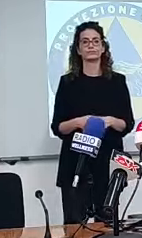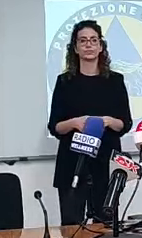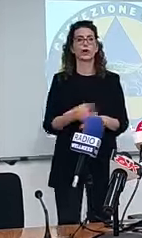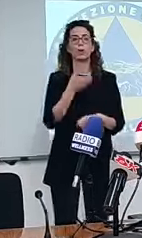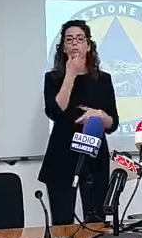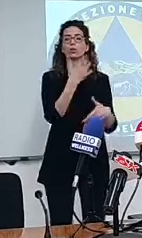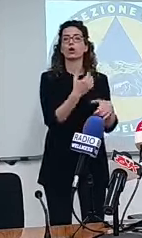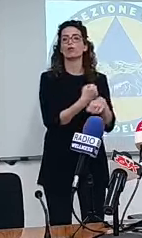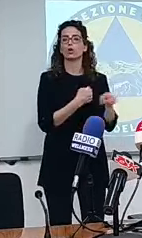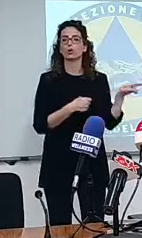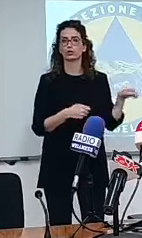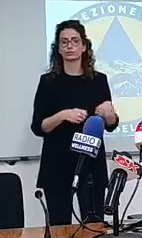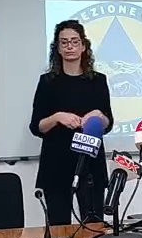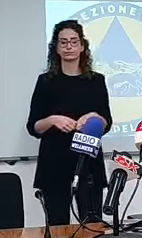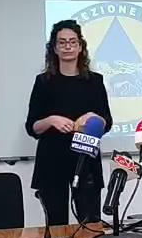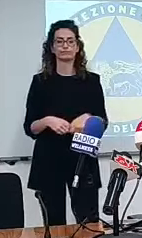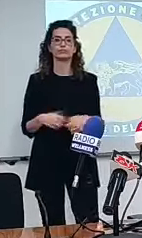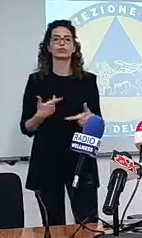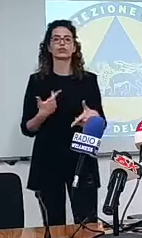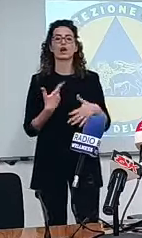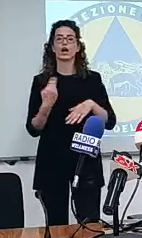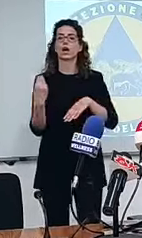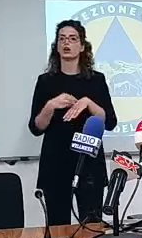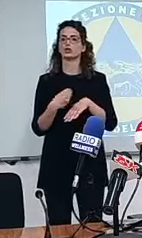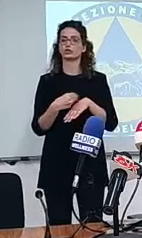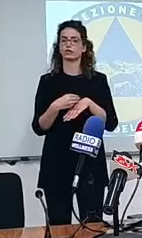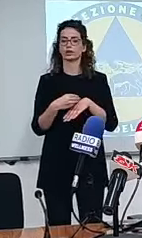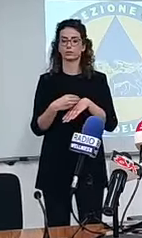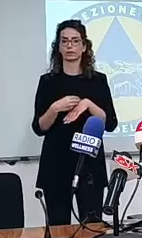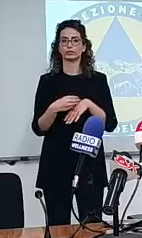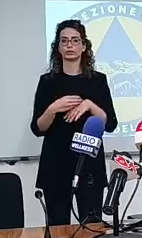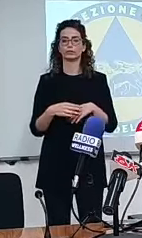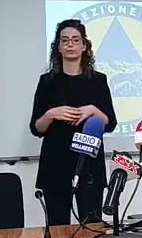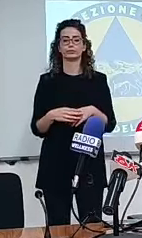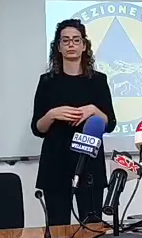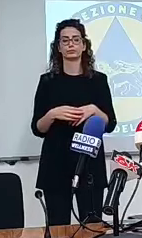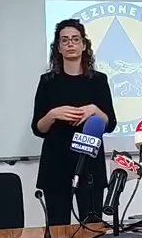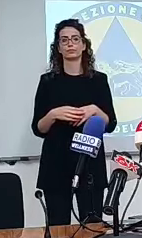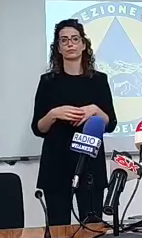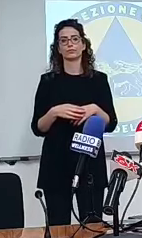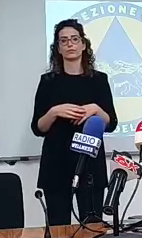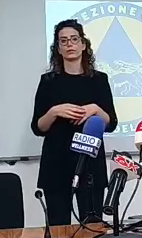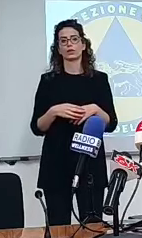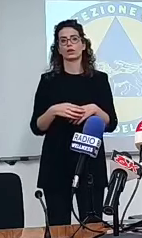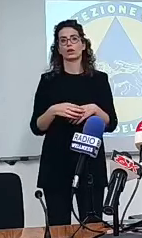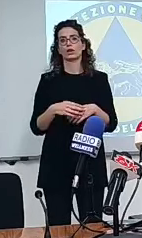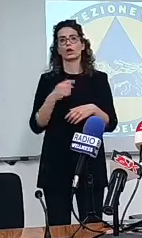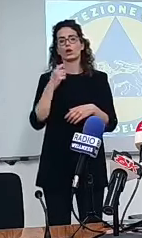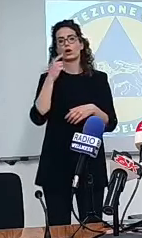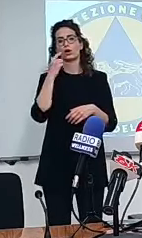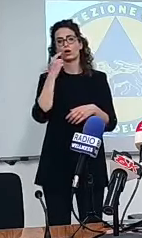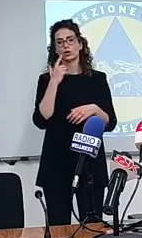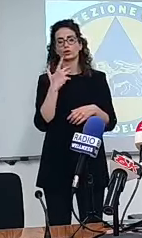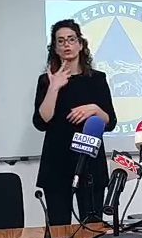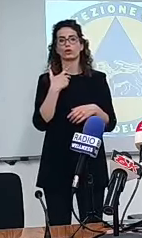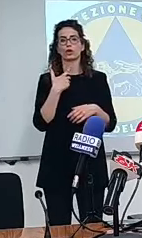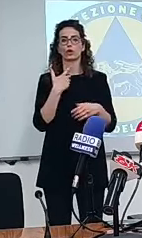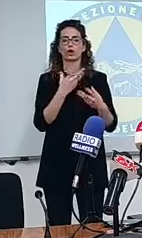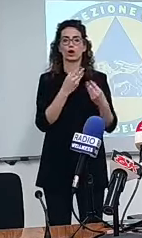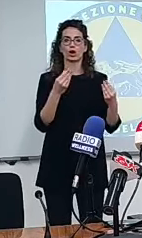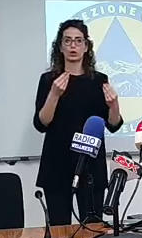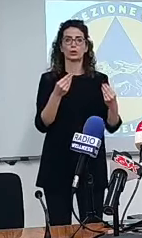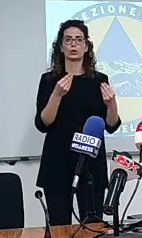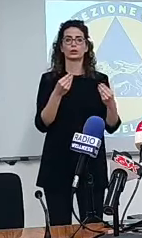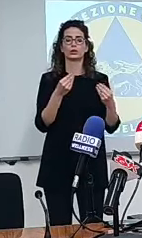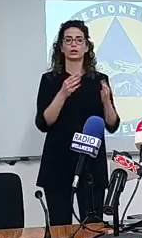No, allora diamo anche un aggiornamento, perché so che ci sono tante strutture parrocchiali e non parrocchiali che aspettano le